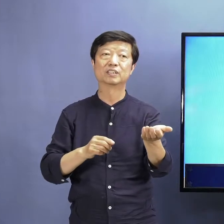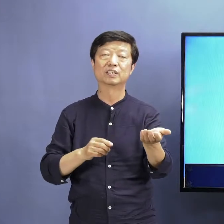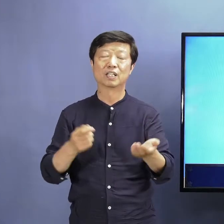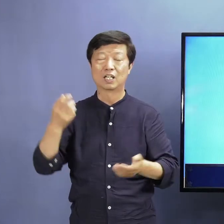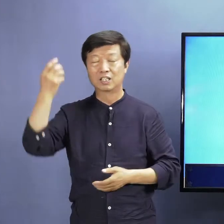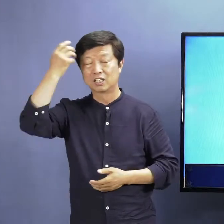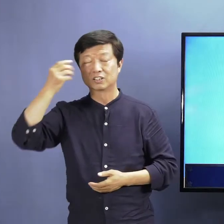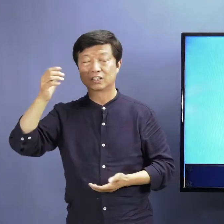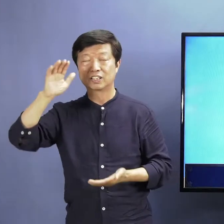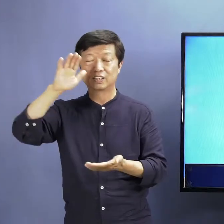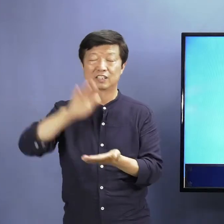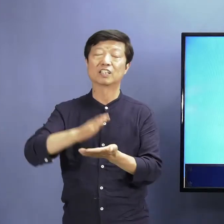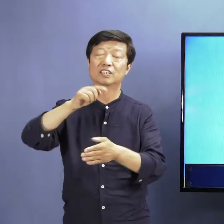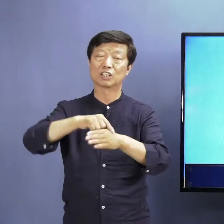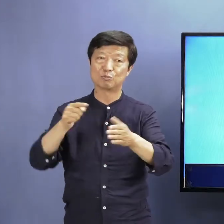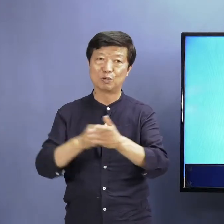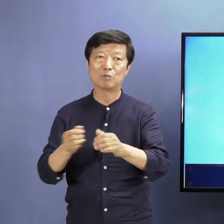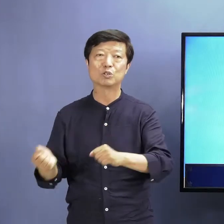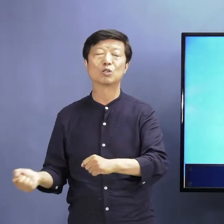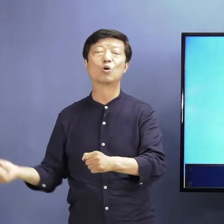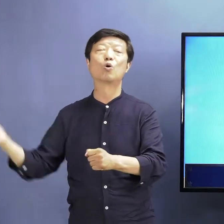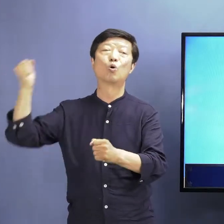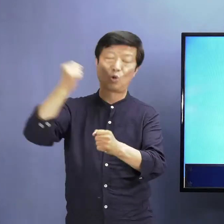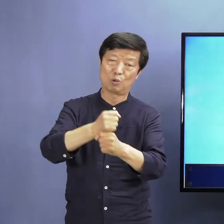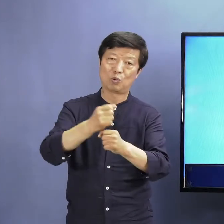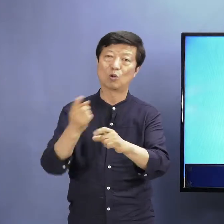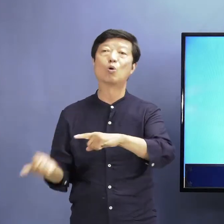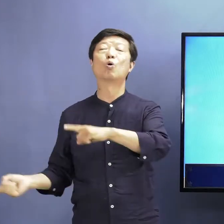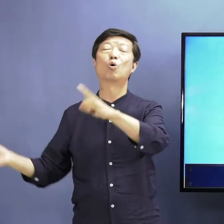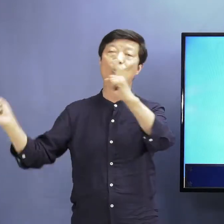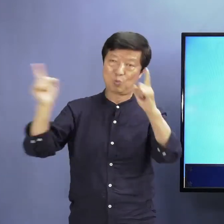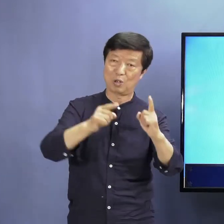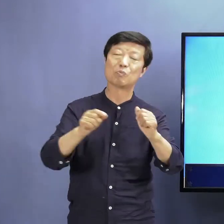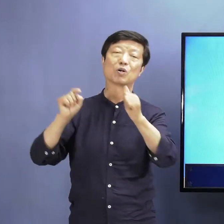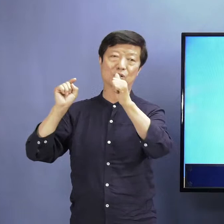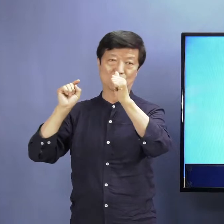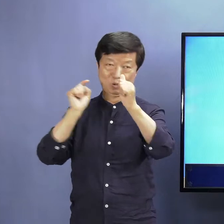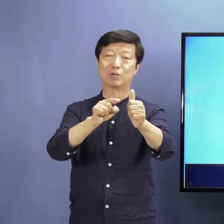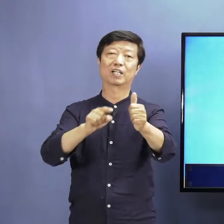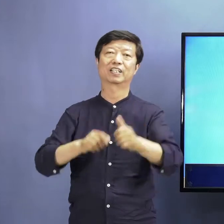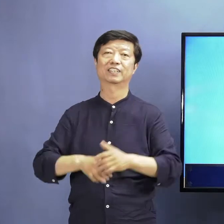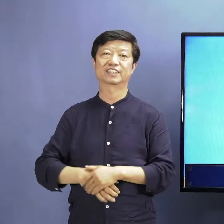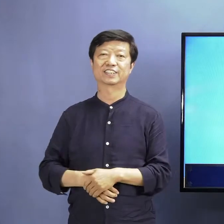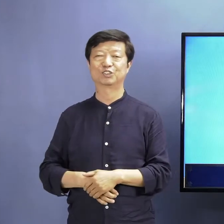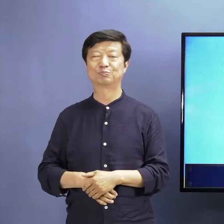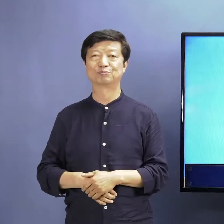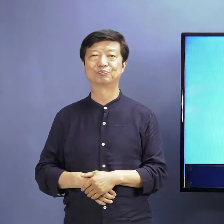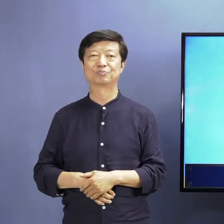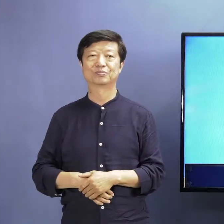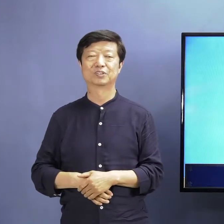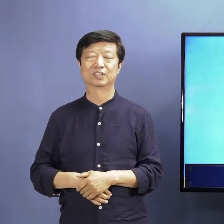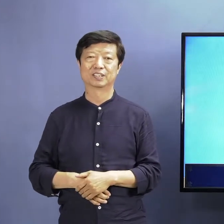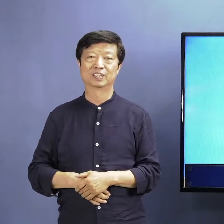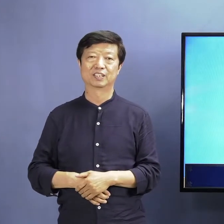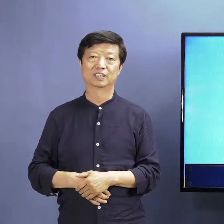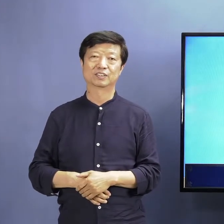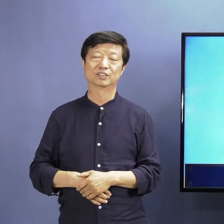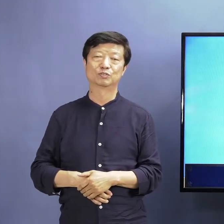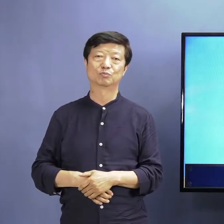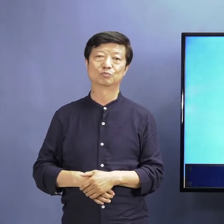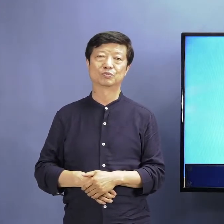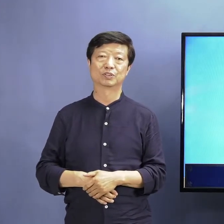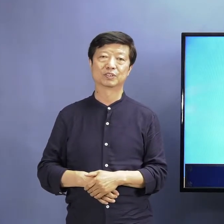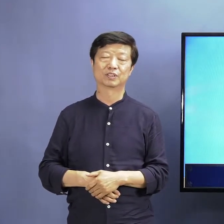영적인 열정을 회복하라 하는 것이죠. 영적인 열정을 회복하라. 자, 그것이